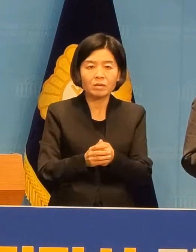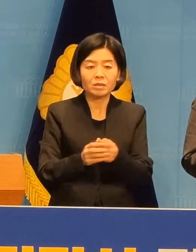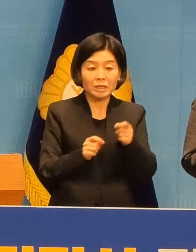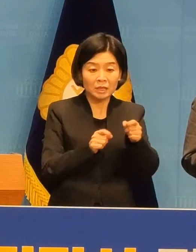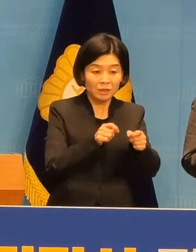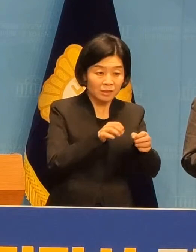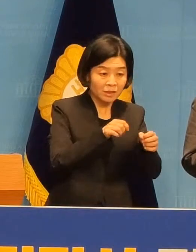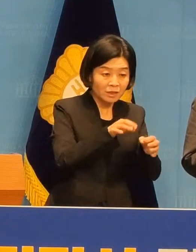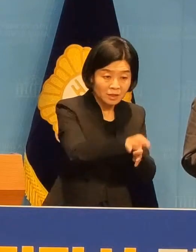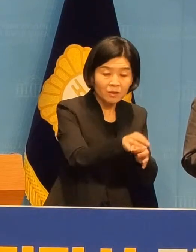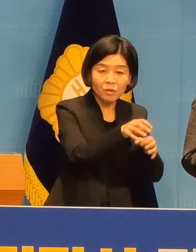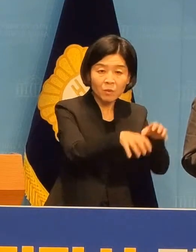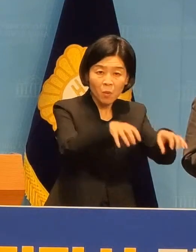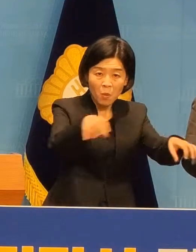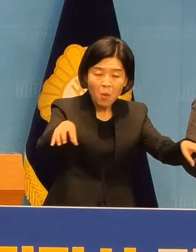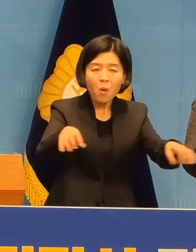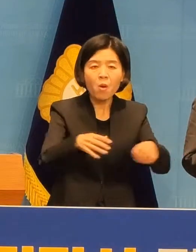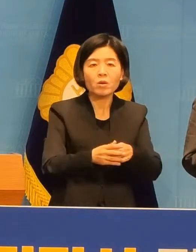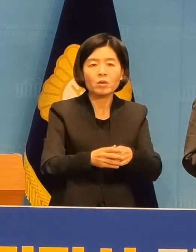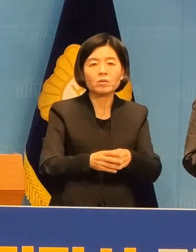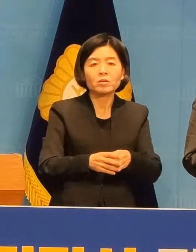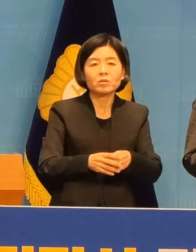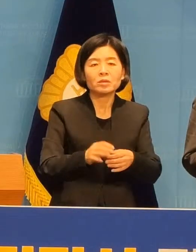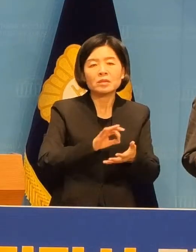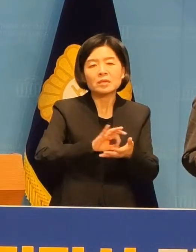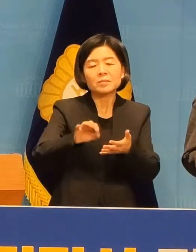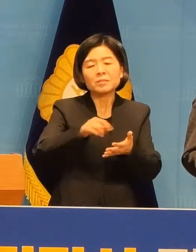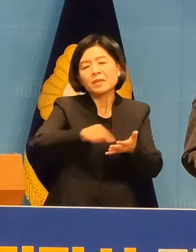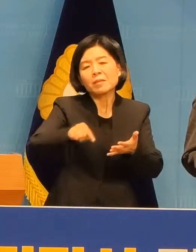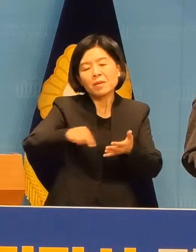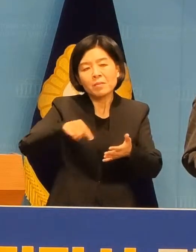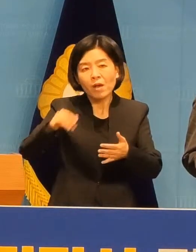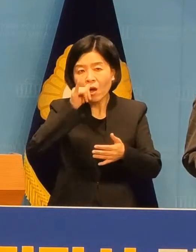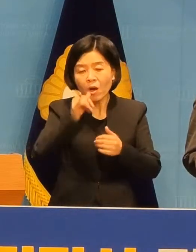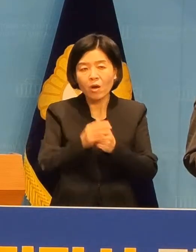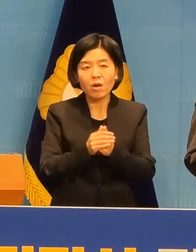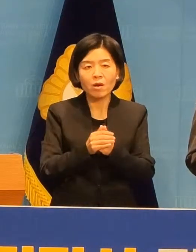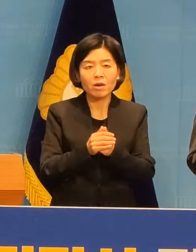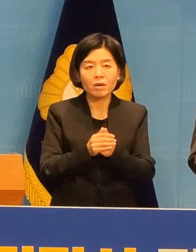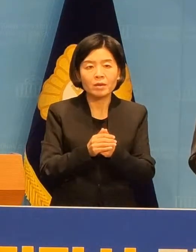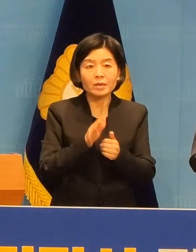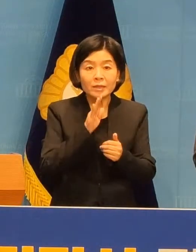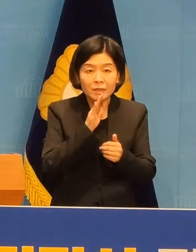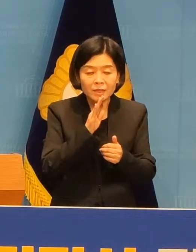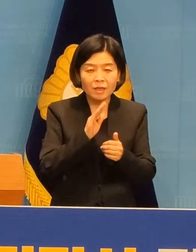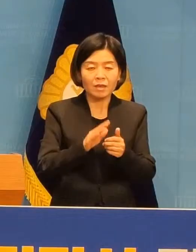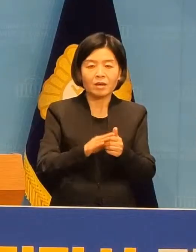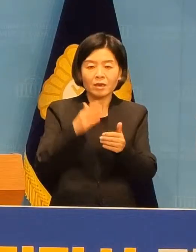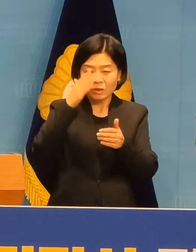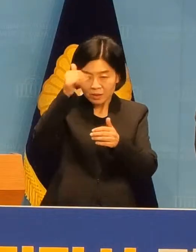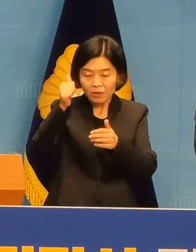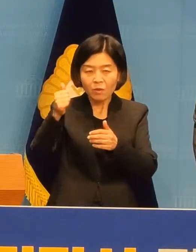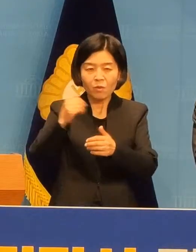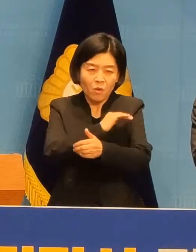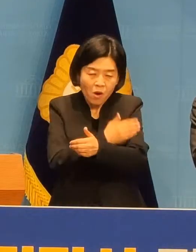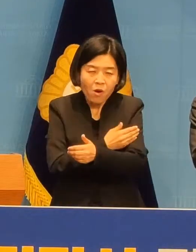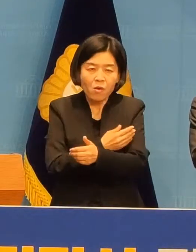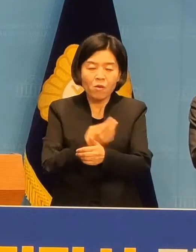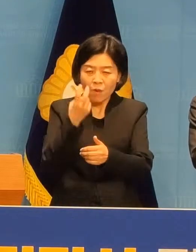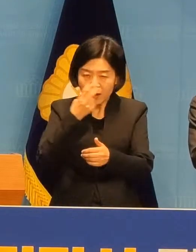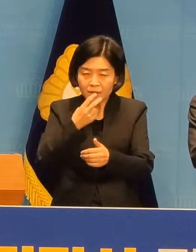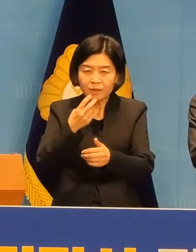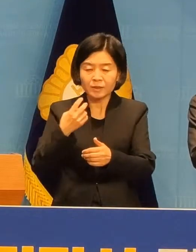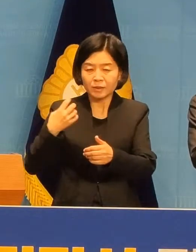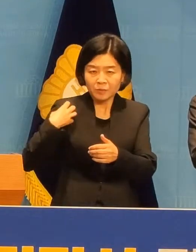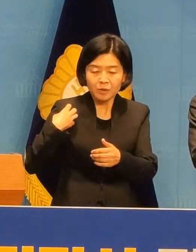출혈이 심화되고 있다고 밝혔습니다. 정보공개서 실질 점검 강화, 오너리스크 관리 의무화, 브랜드